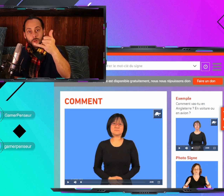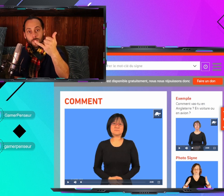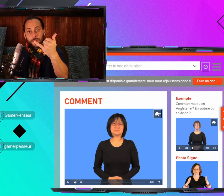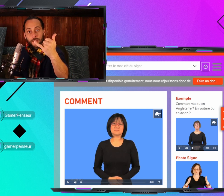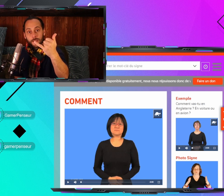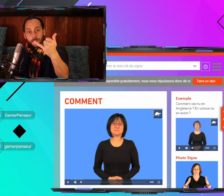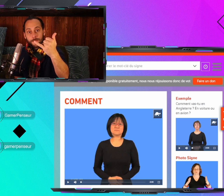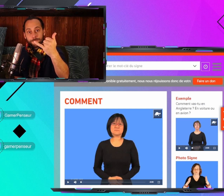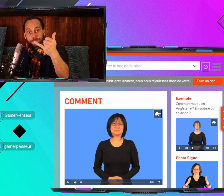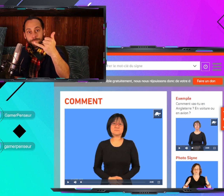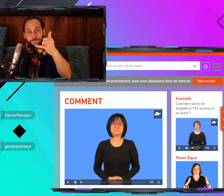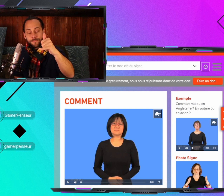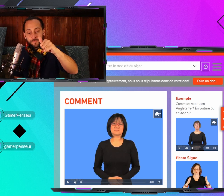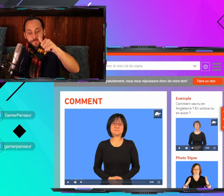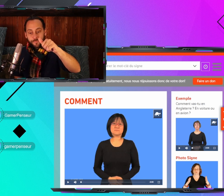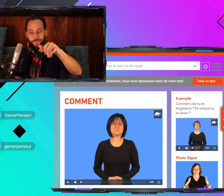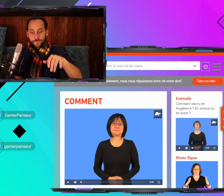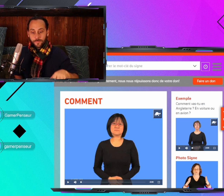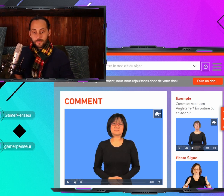Comme le Y.